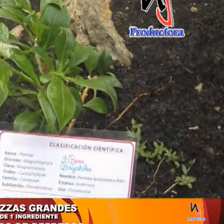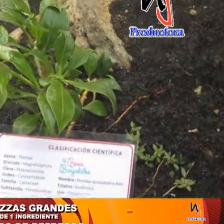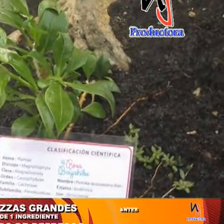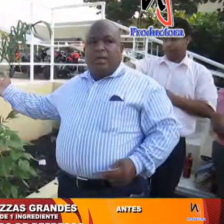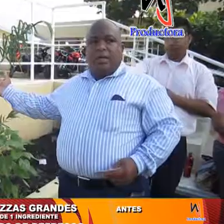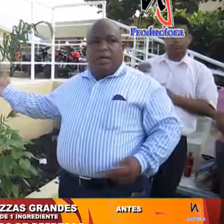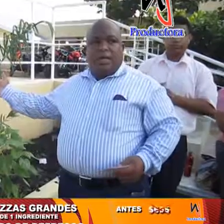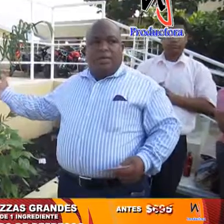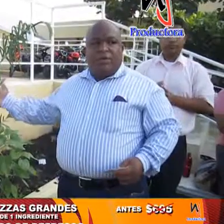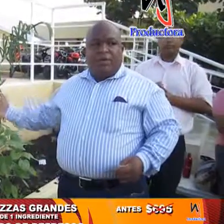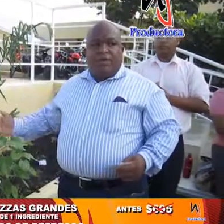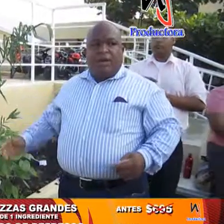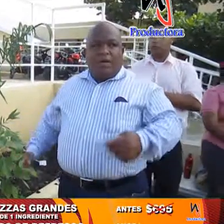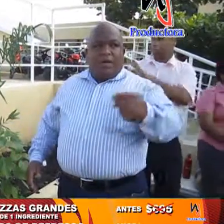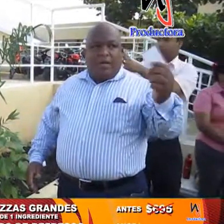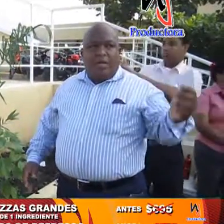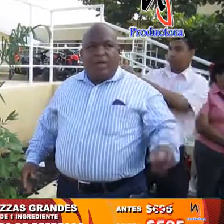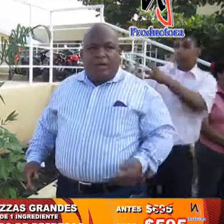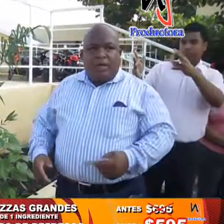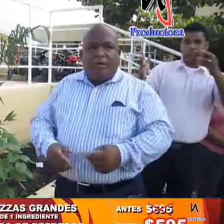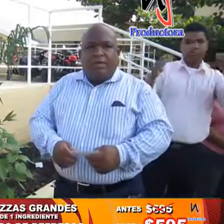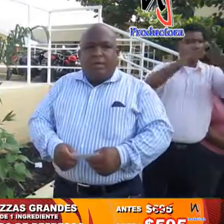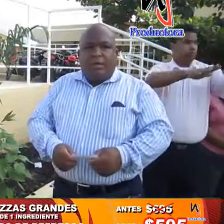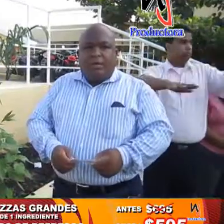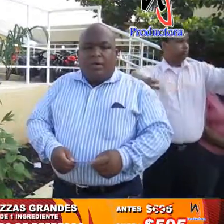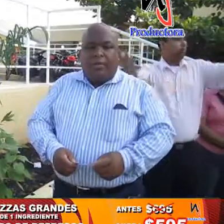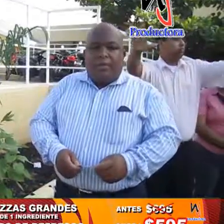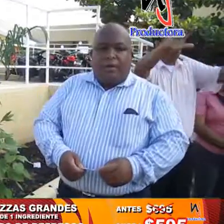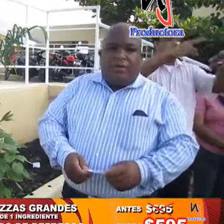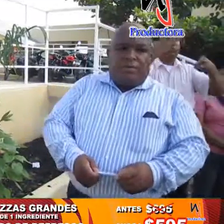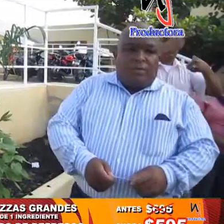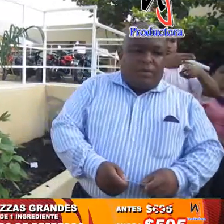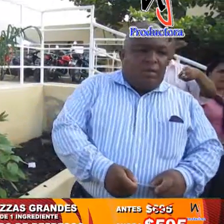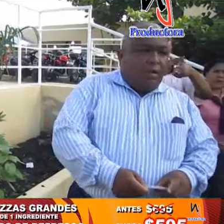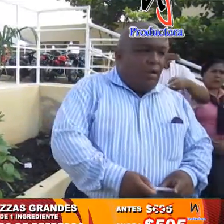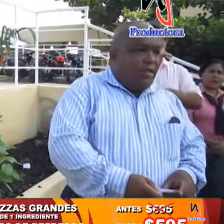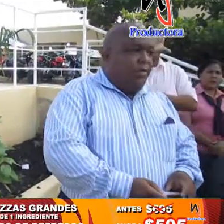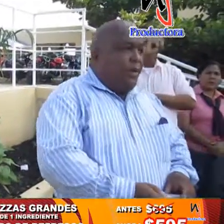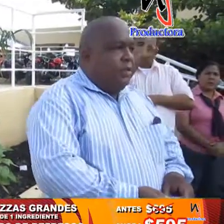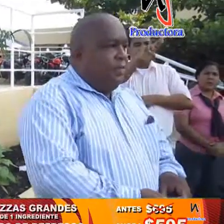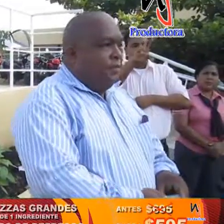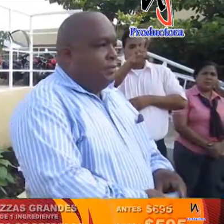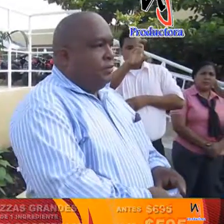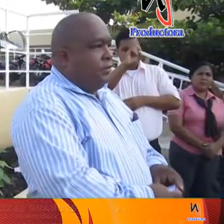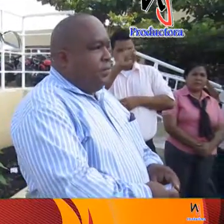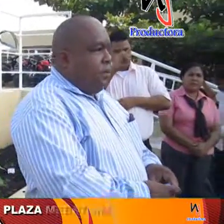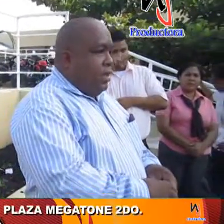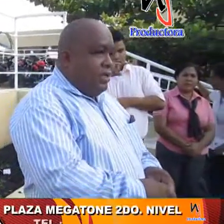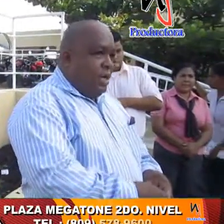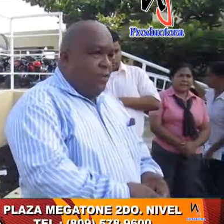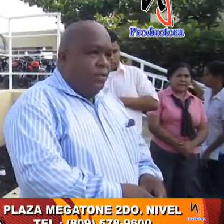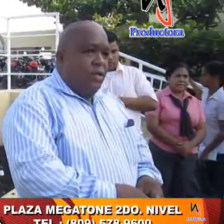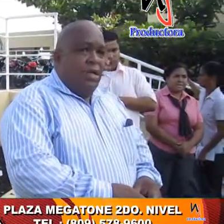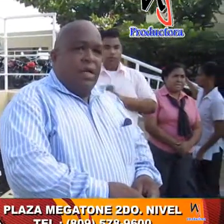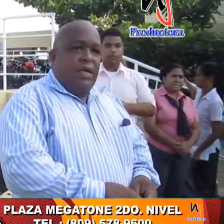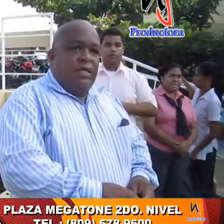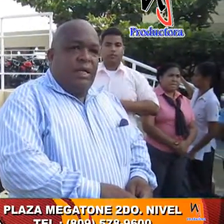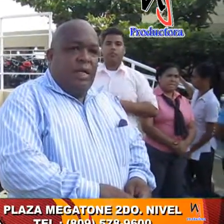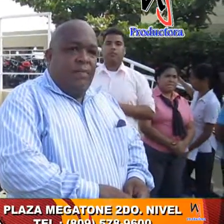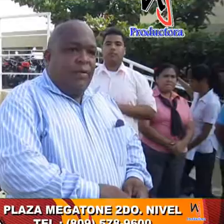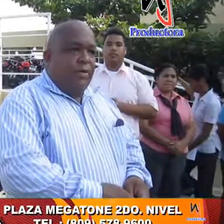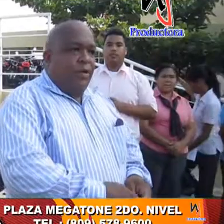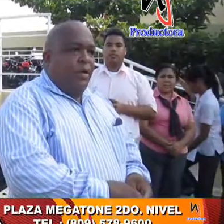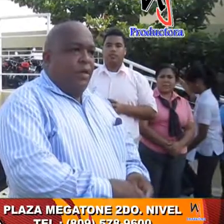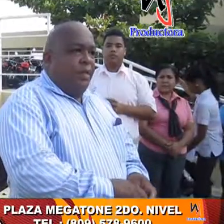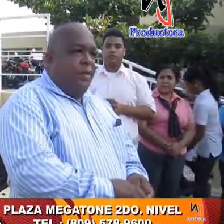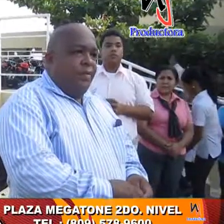que donde entendemos se deriva el nombre de esta comunidad, lo que es la palma corozo. Pero en esa parte quisiéramos que sea